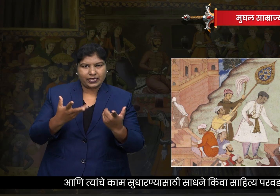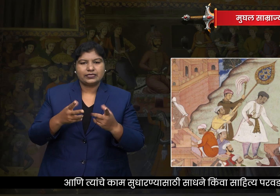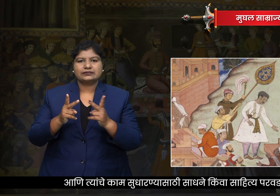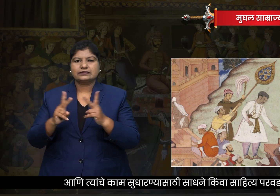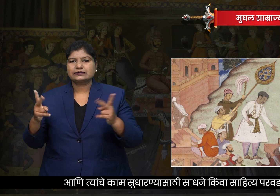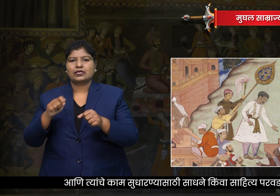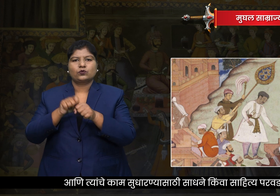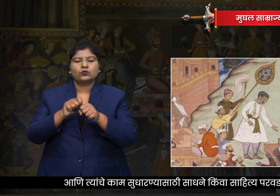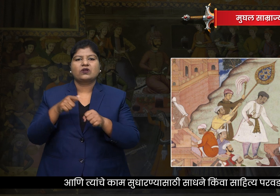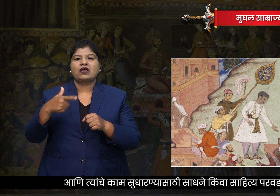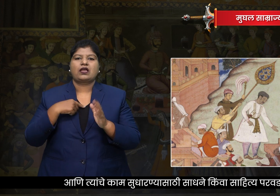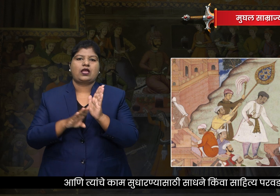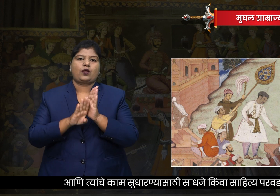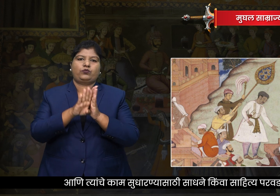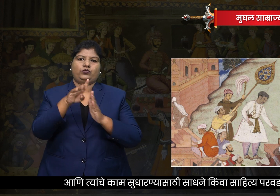नव्हते.